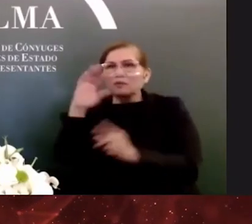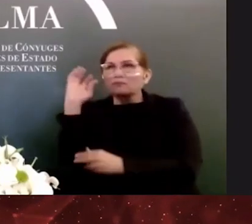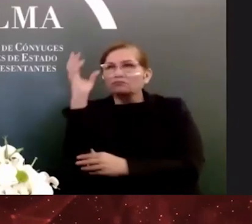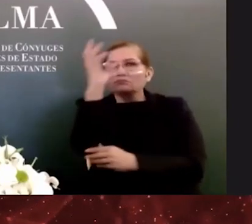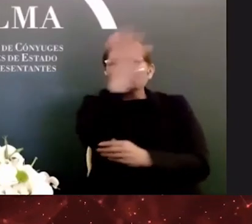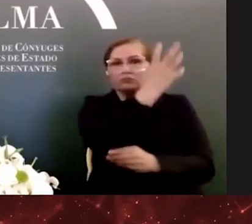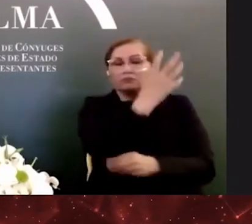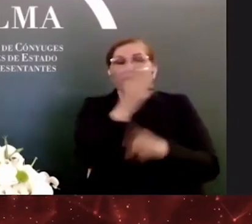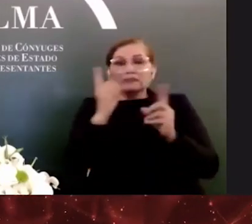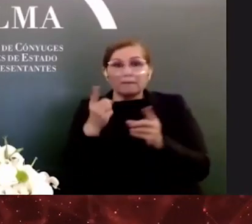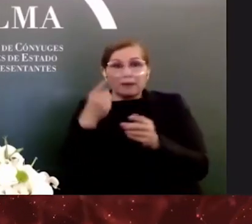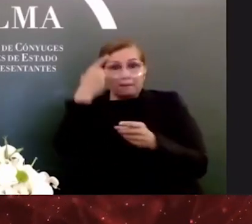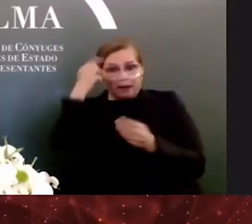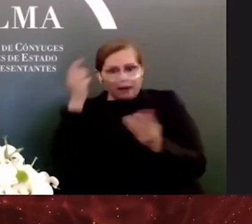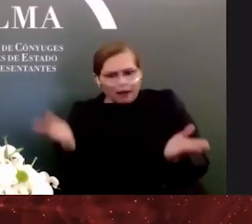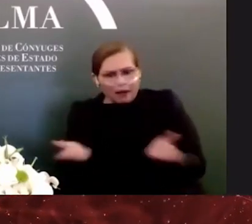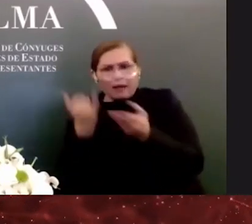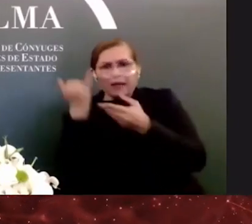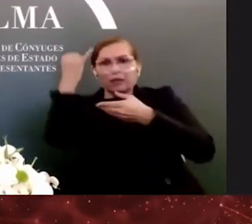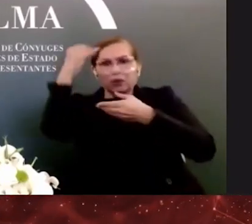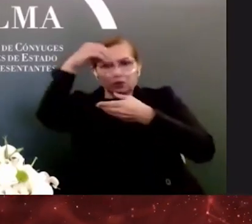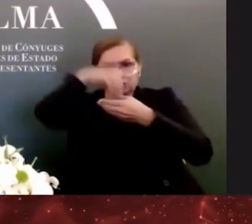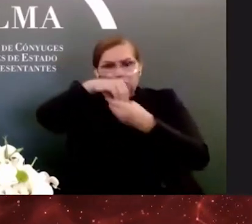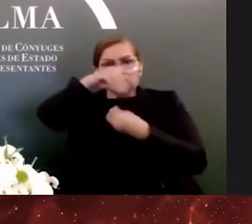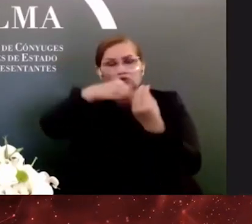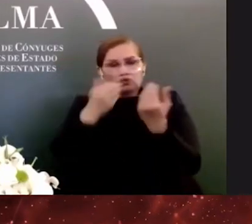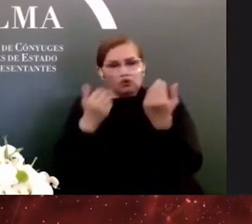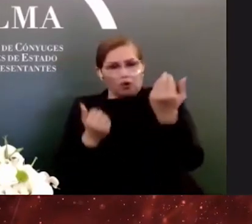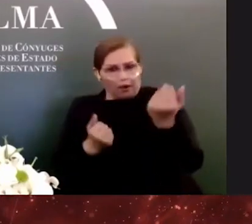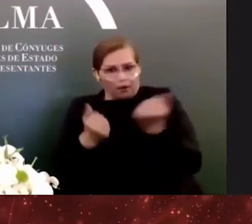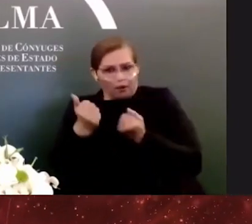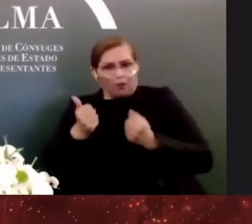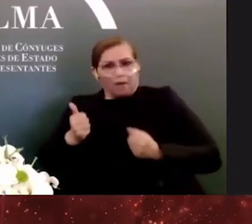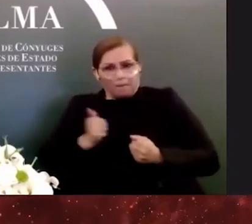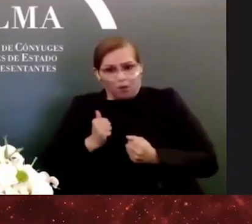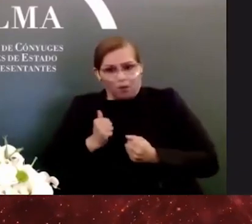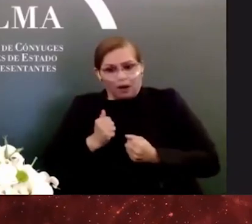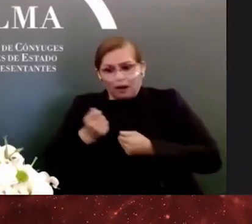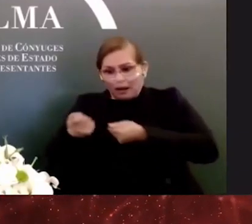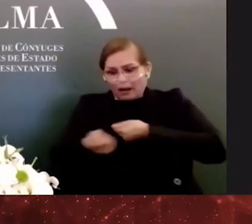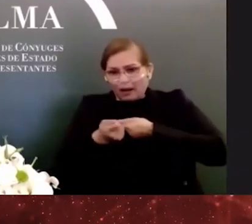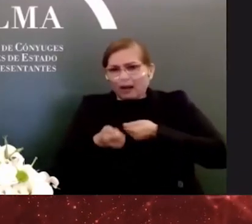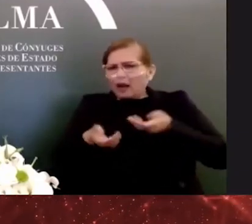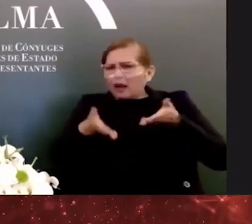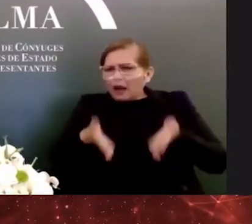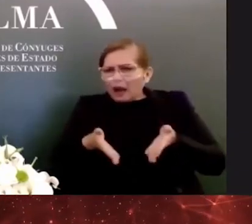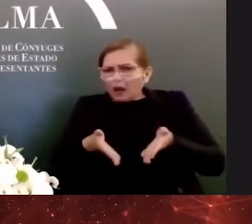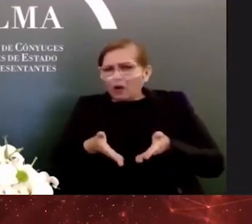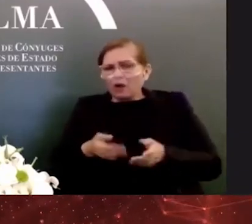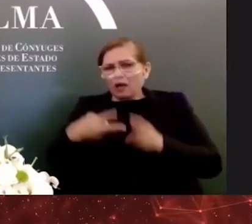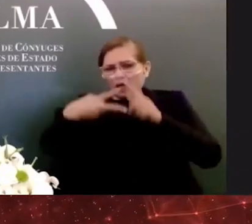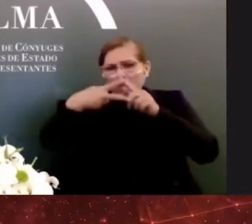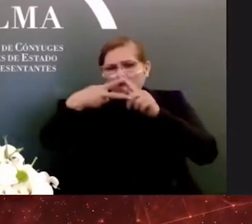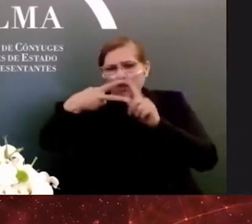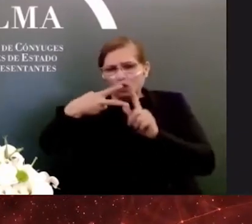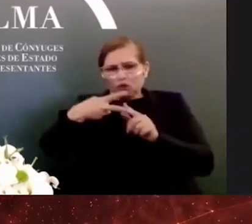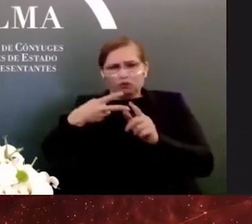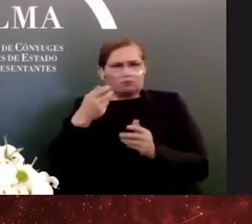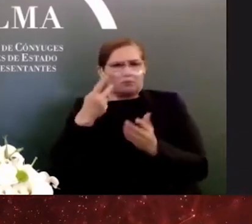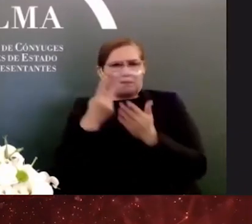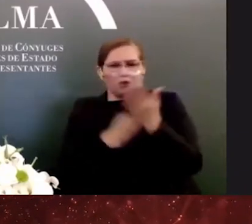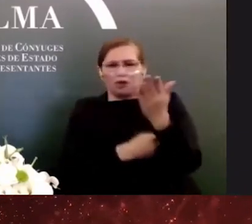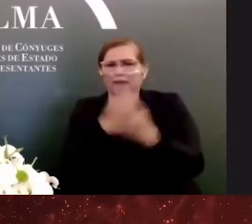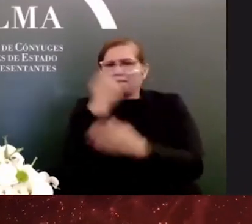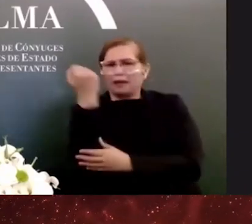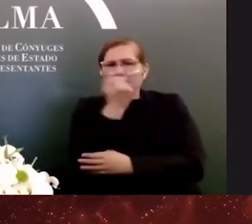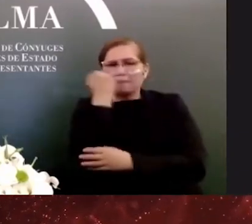para promover la inclusión socioeconómica de las mujeres rurales, se llevan adelante dos importantes programas